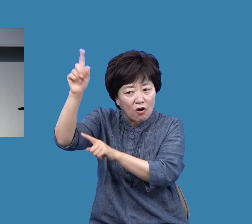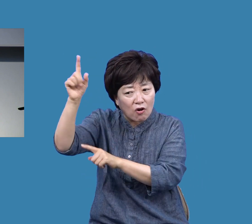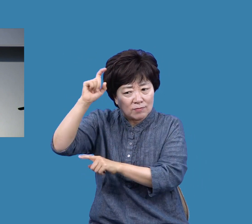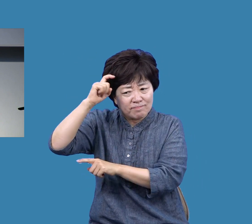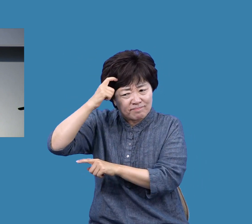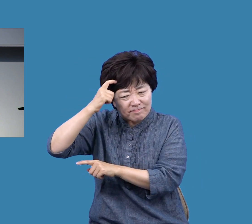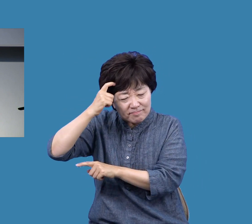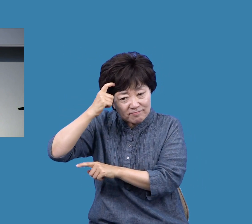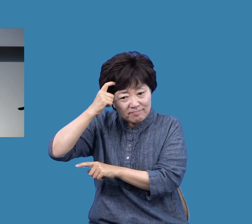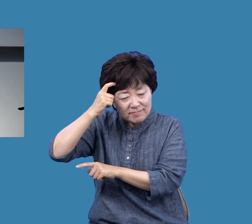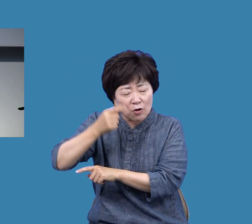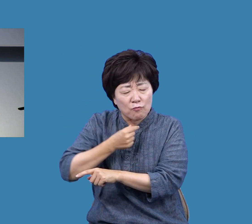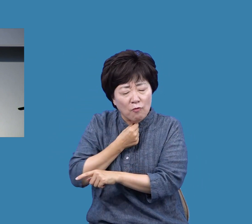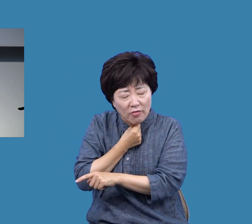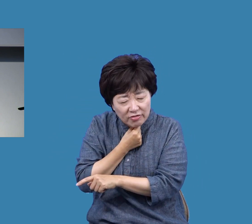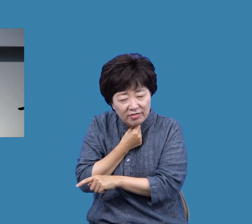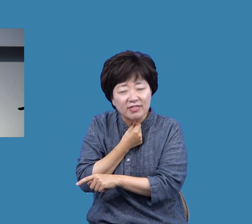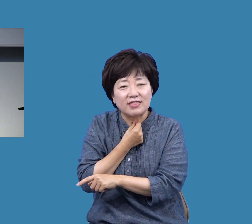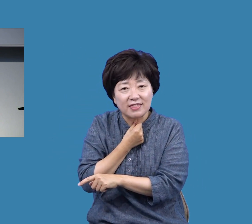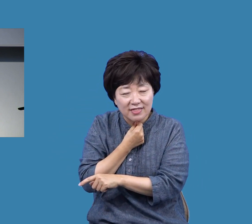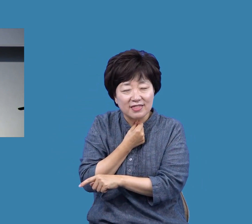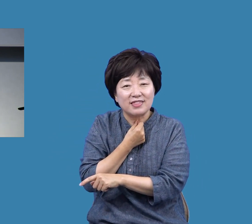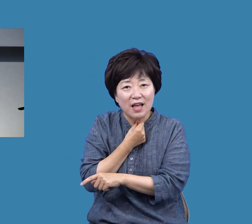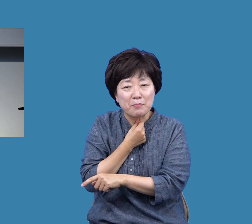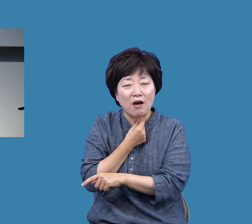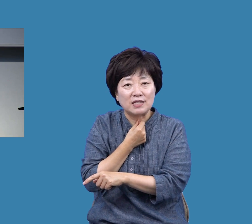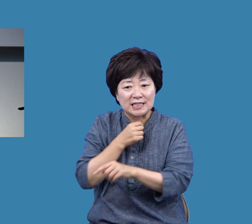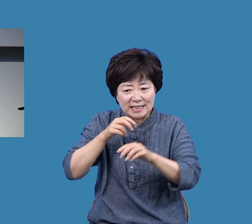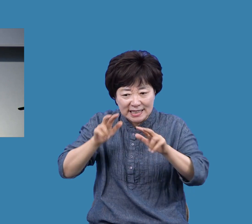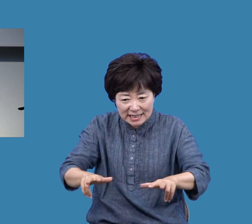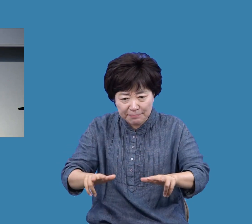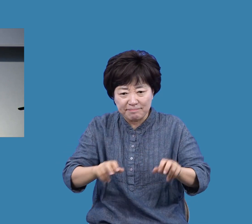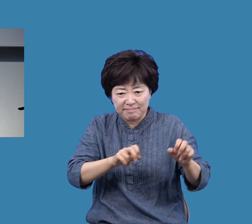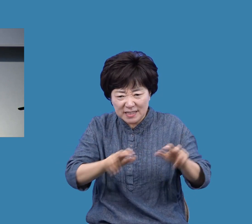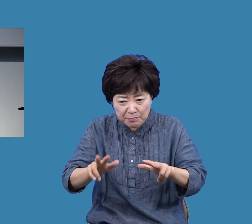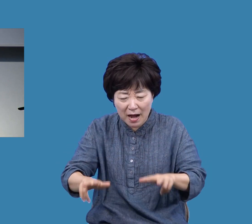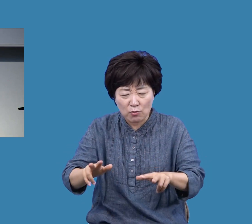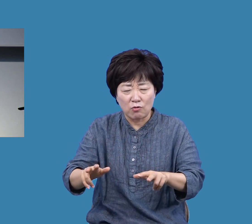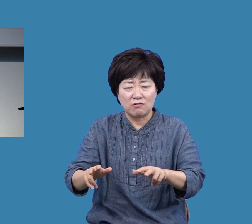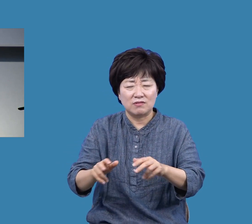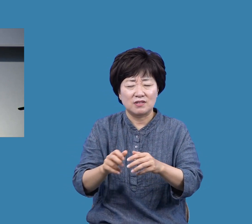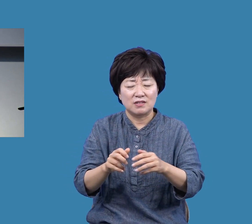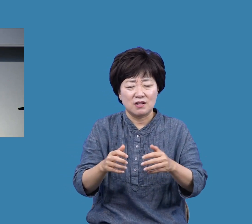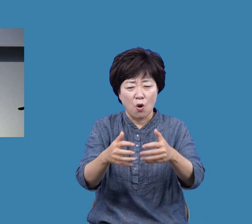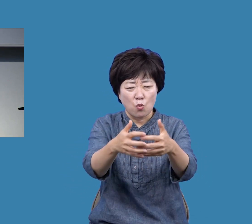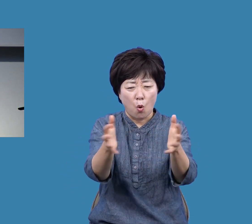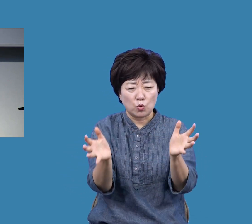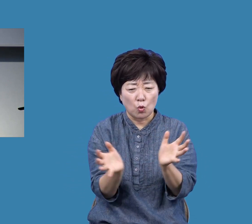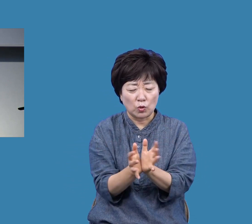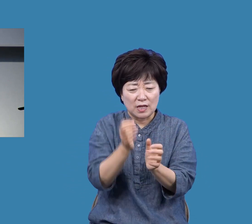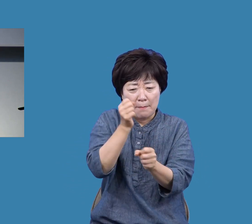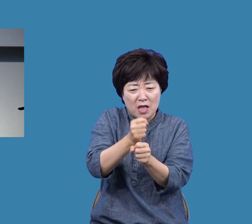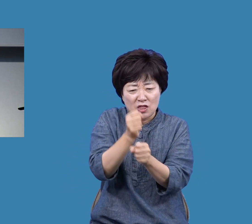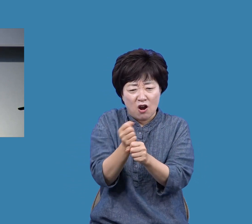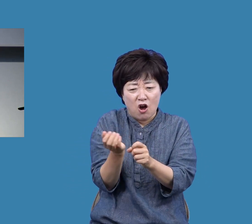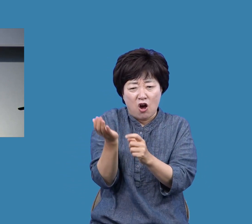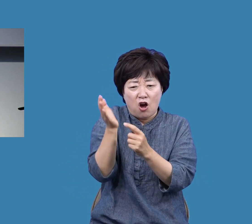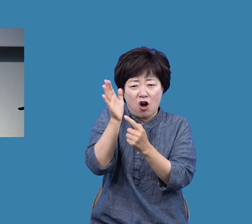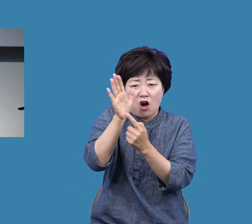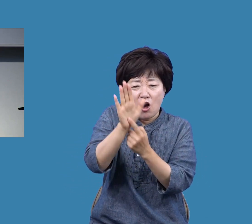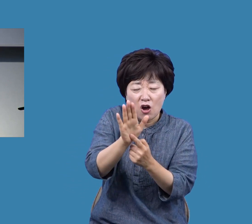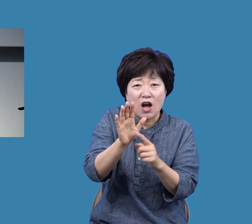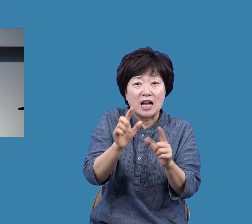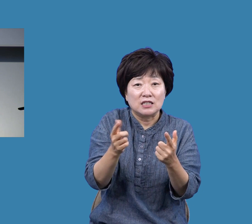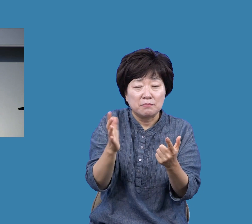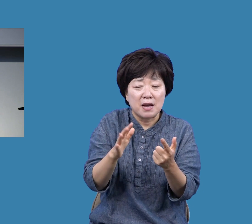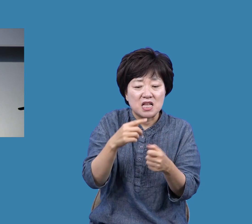것을 추구하시는데 그것이 뭐 당장 공동체가 만들어지는 건 아니지만 그렇게 1년, 2년, 3년